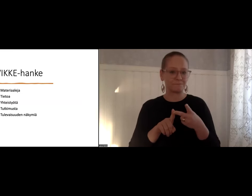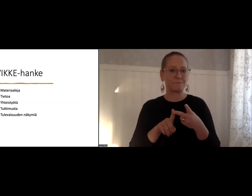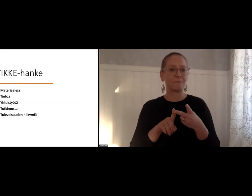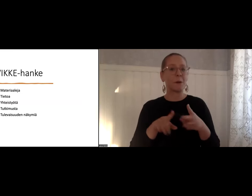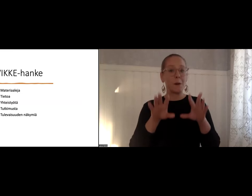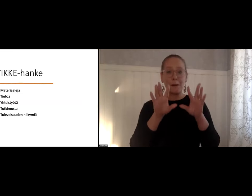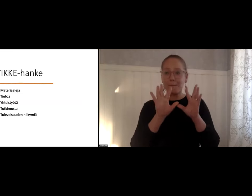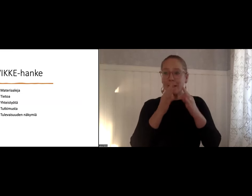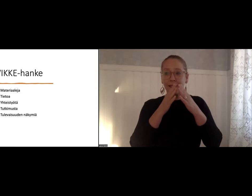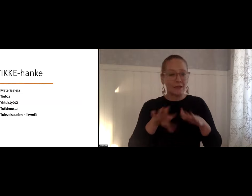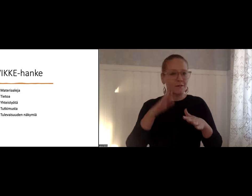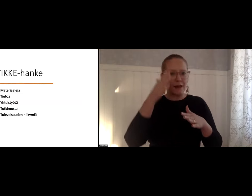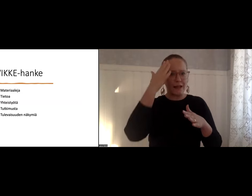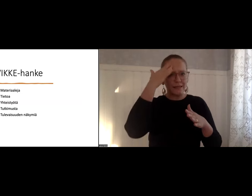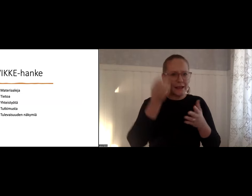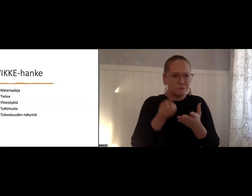Vikke-hankkeessa on tuotettu.